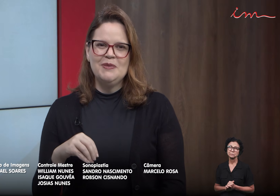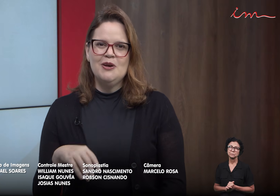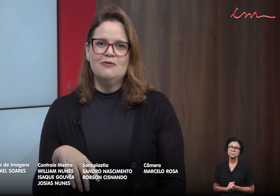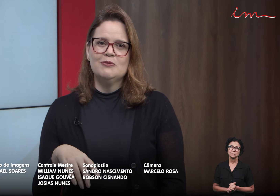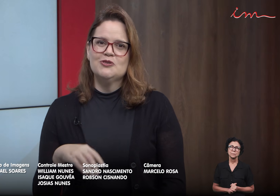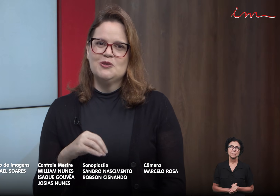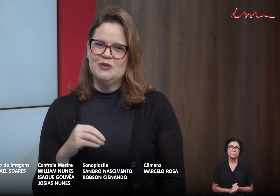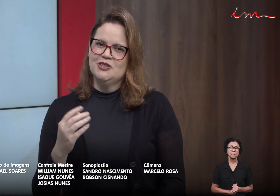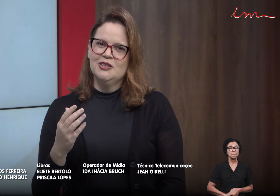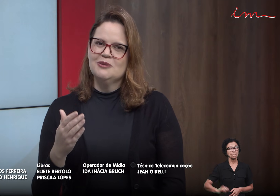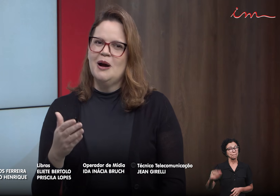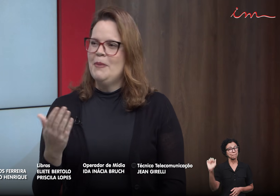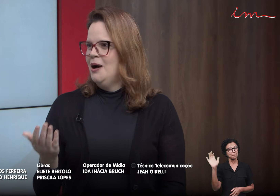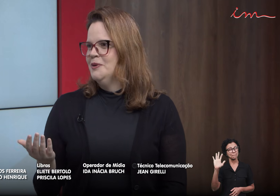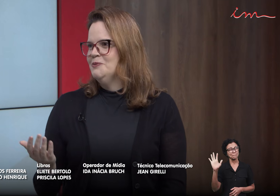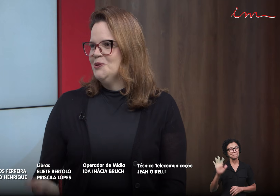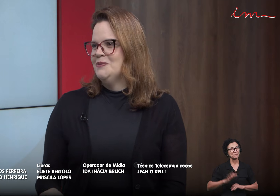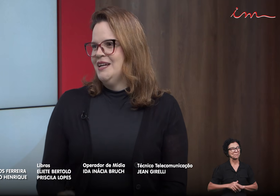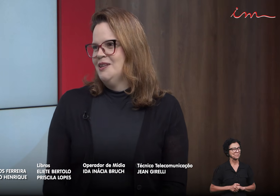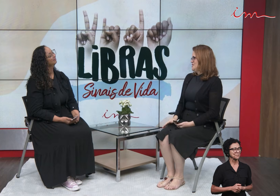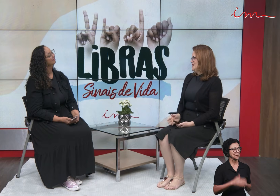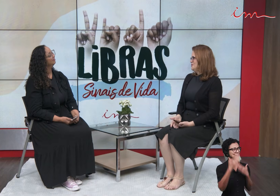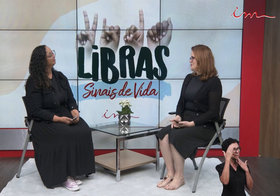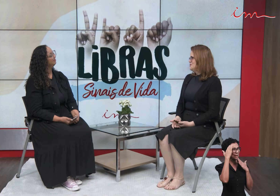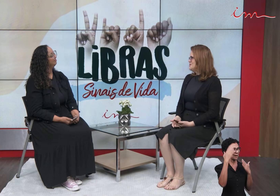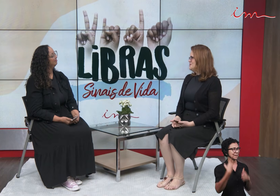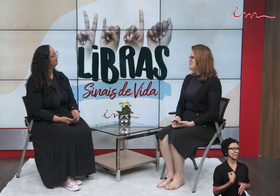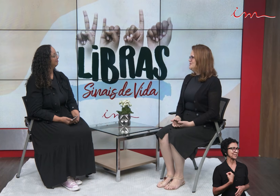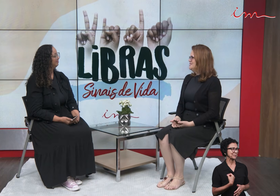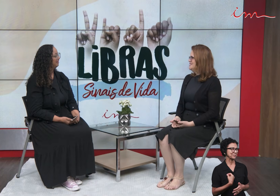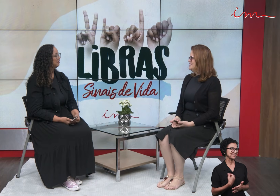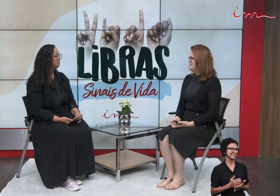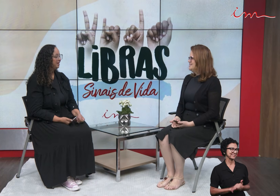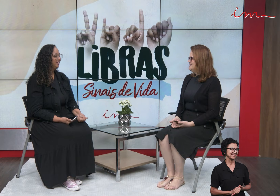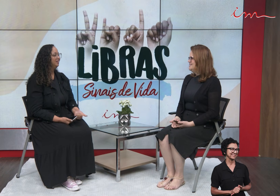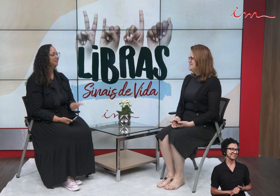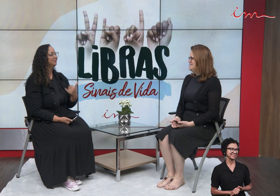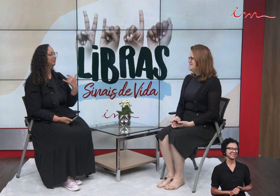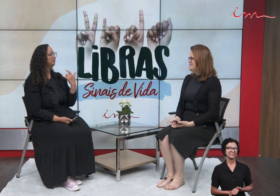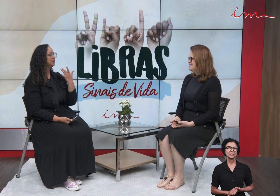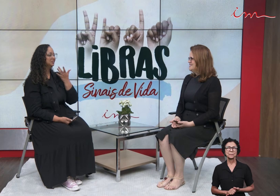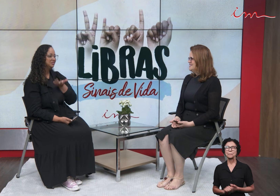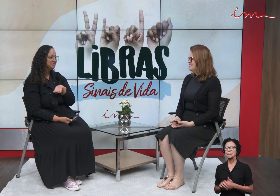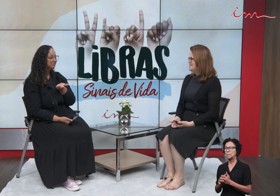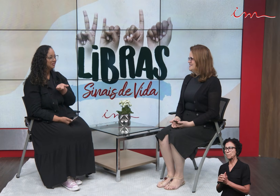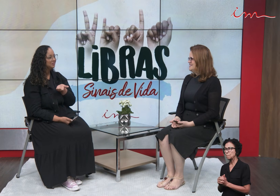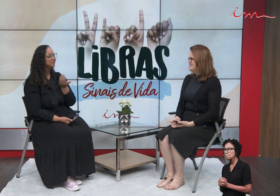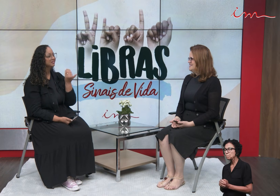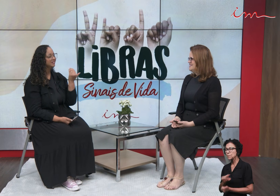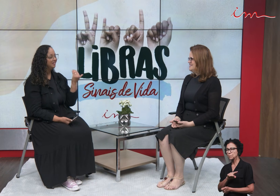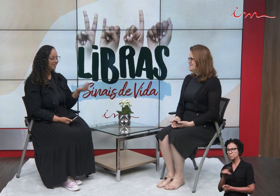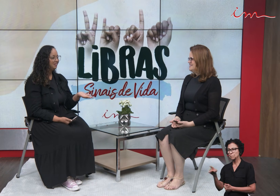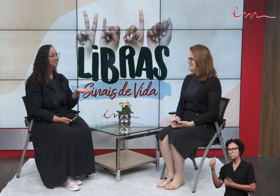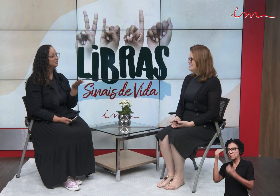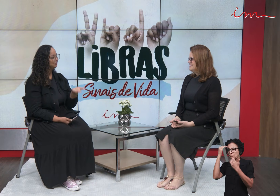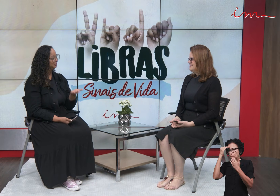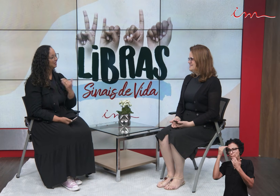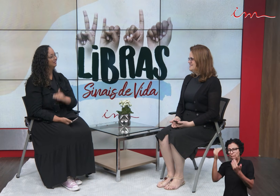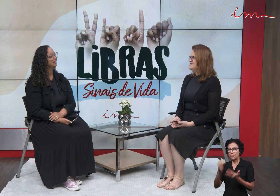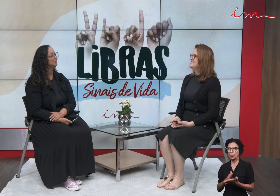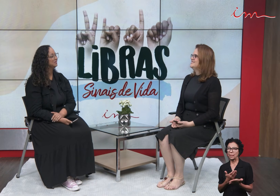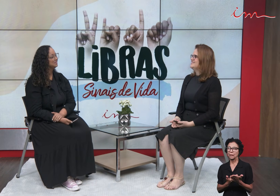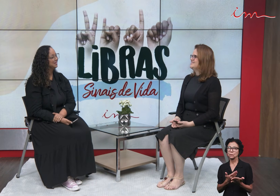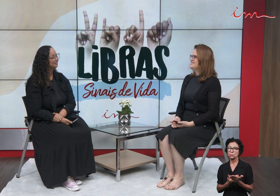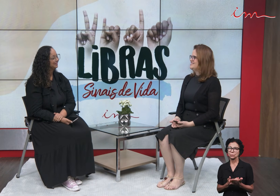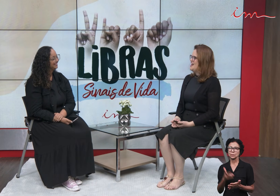amém? Vamos nos despedindo, Amável, muito obrigado por estar conosco, Amém. Obrigada aos irmãos e